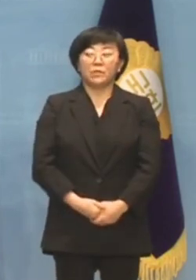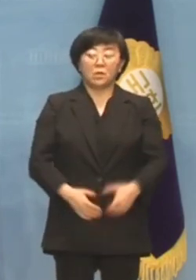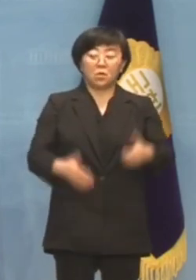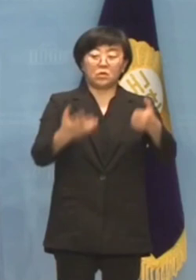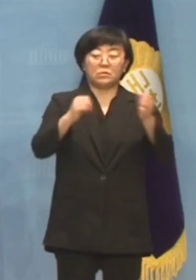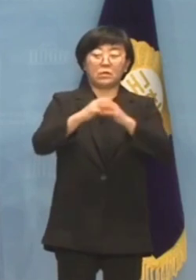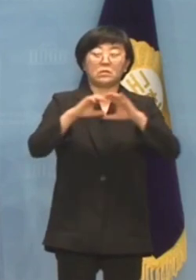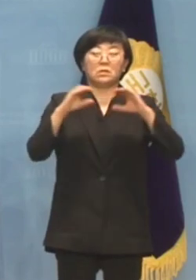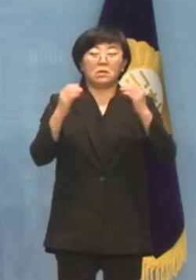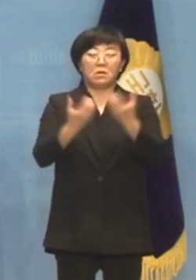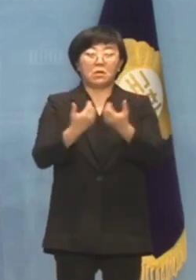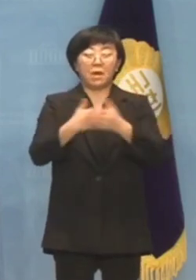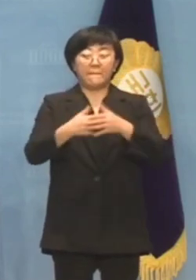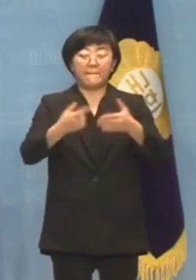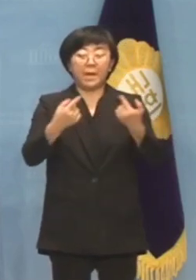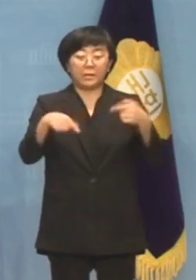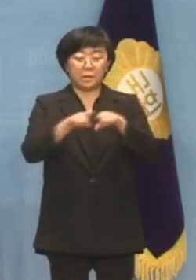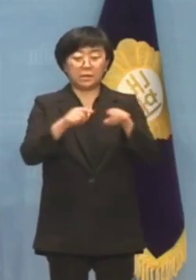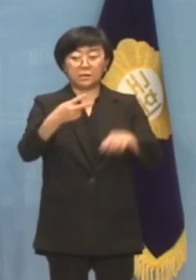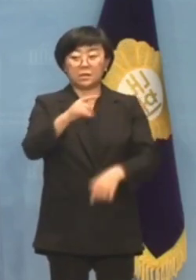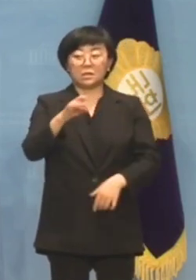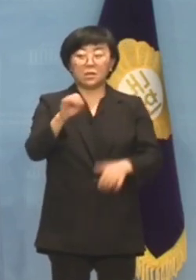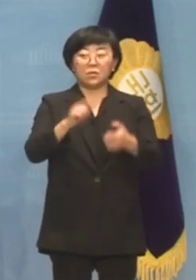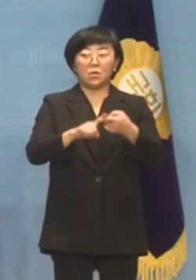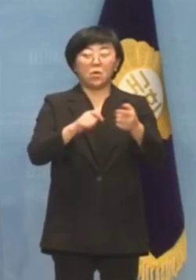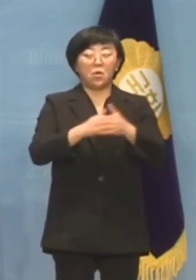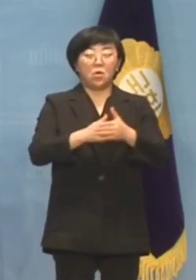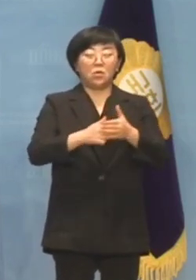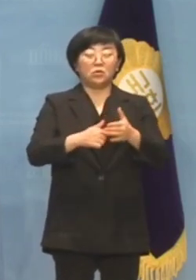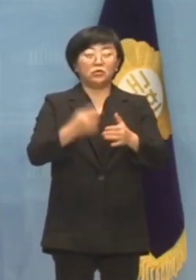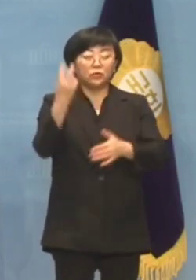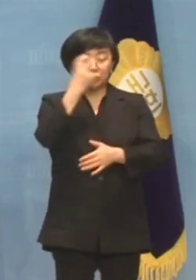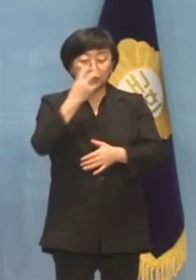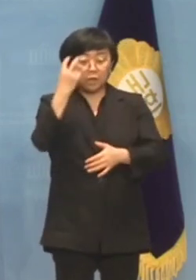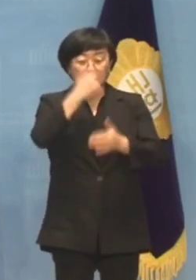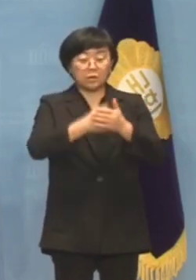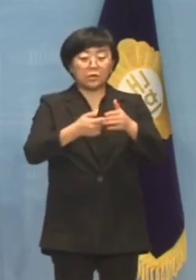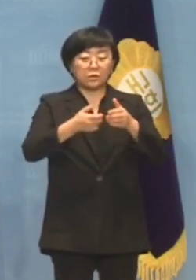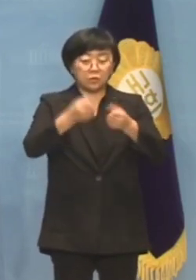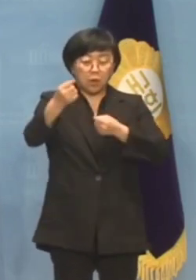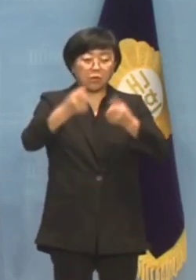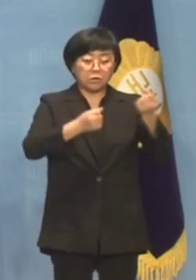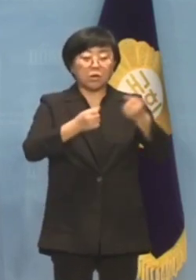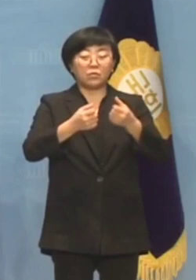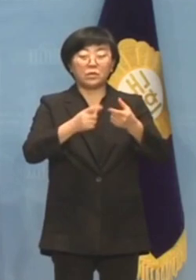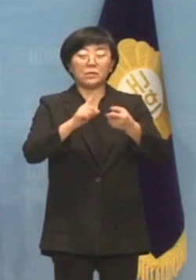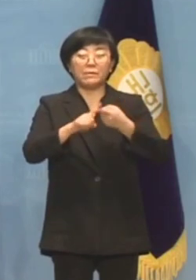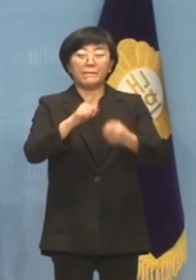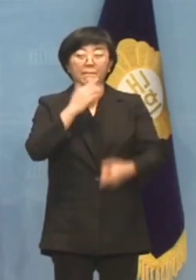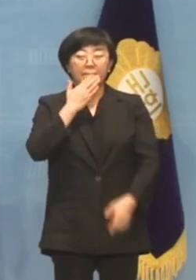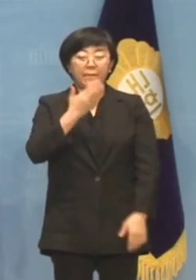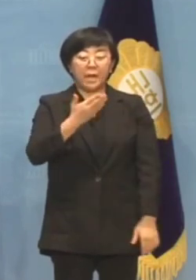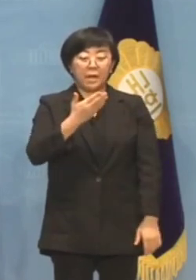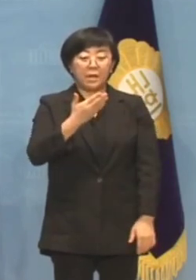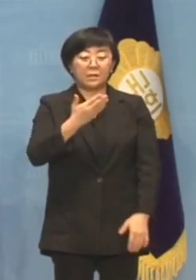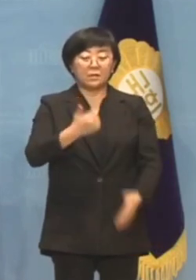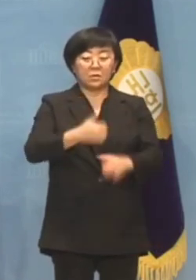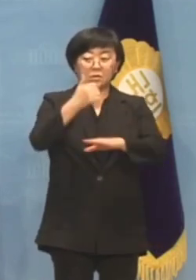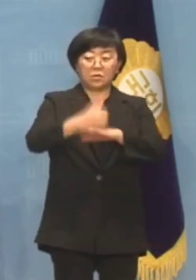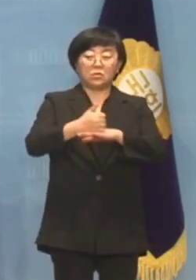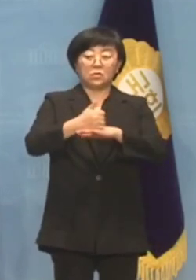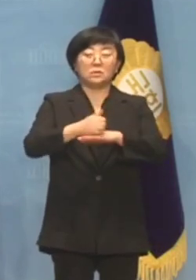50억 클럽 사건과 한 덩어리라 할 수 있는 대장동 사건 수사를 쪼개고 분리하게 됨에 따라